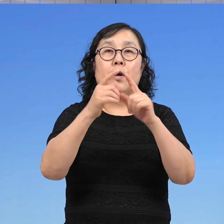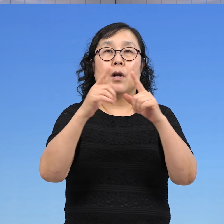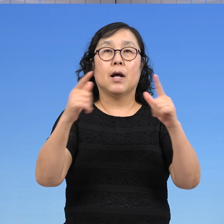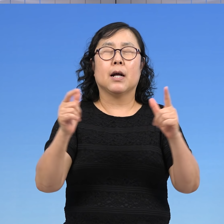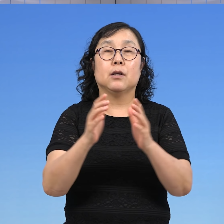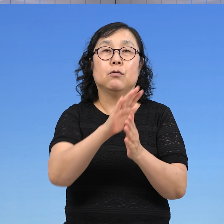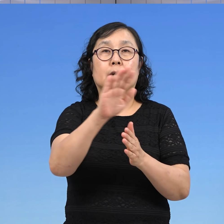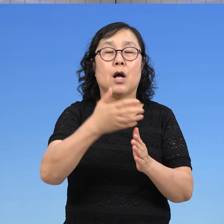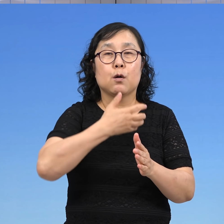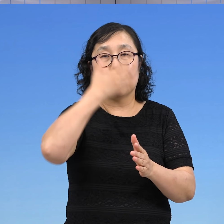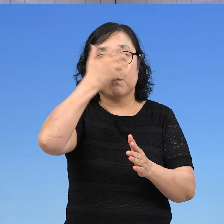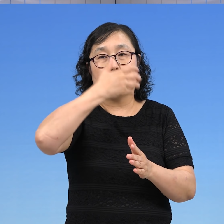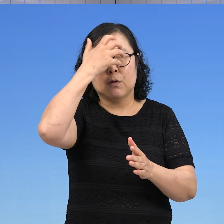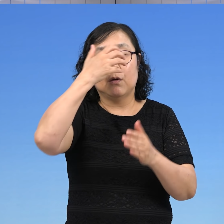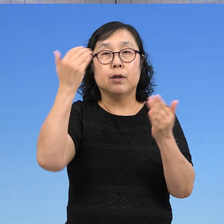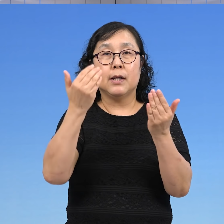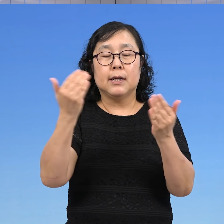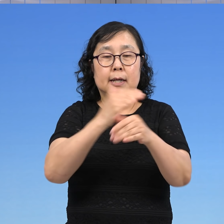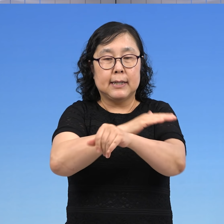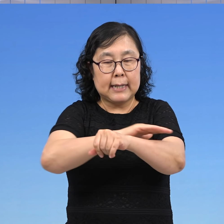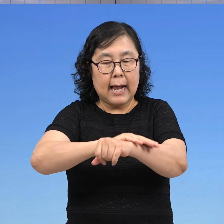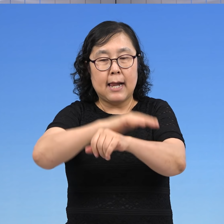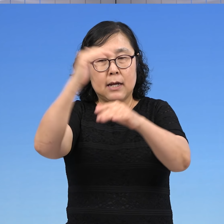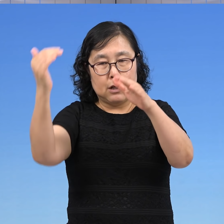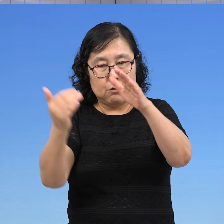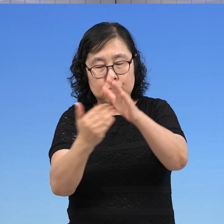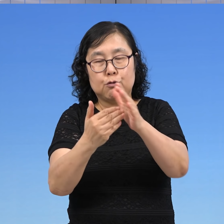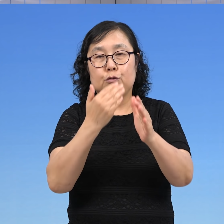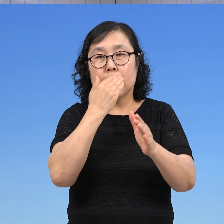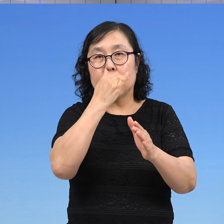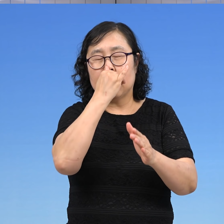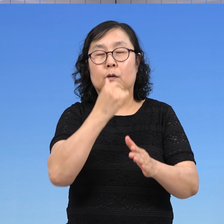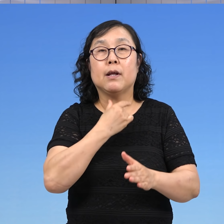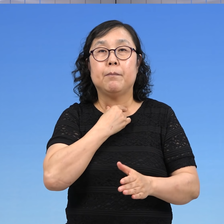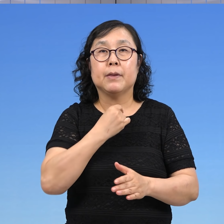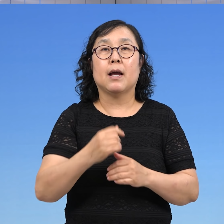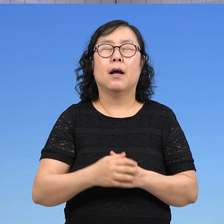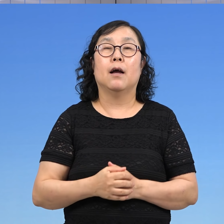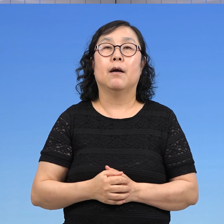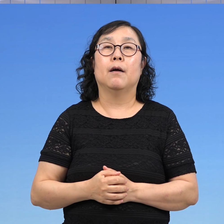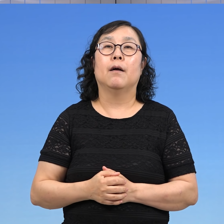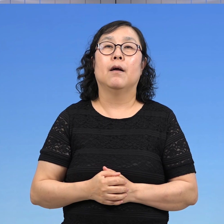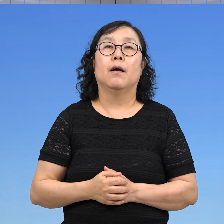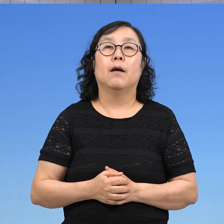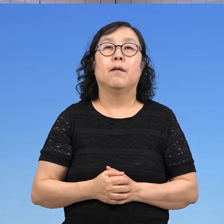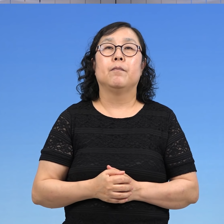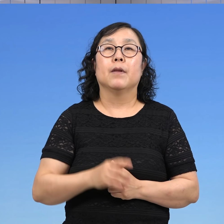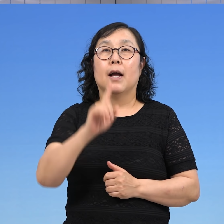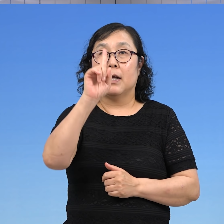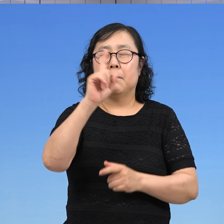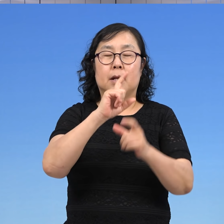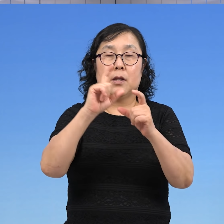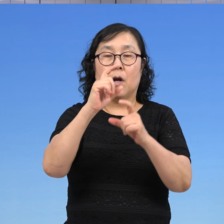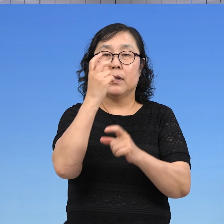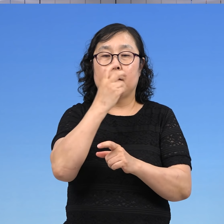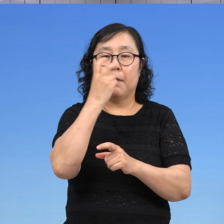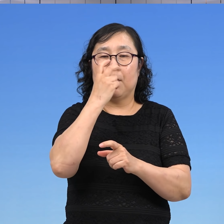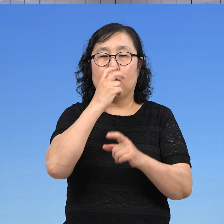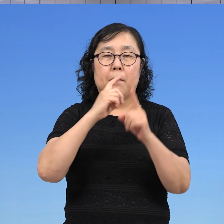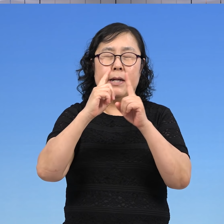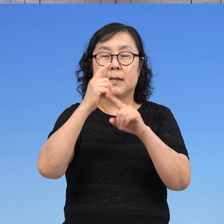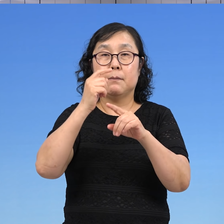여러 가지 우리가 꿈꾸는 일들이 잘 이루어지기를 바랍니다 이제 저는 한 가지만 더